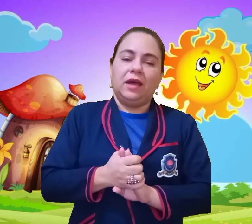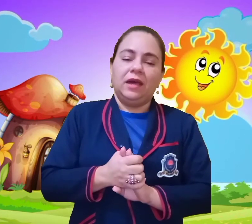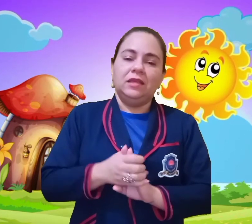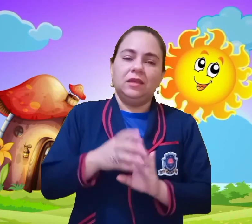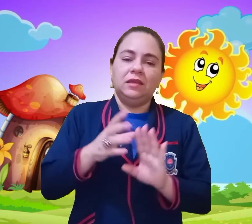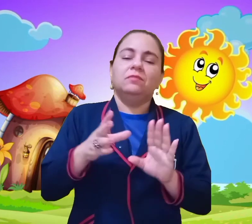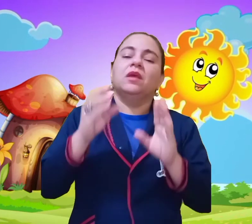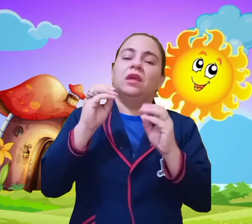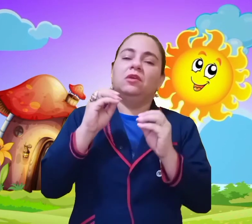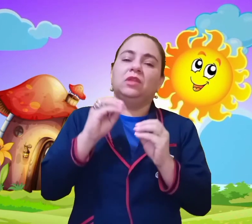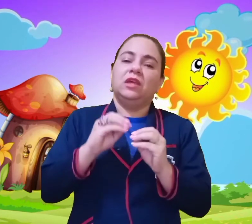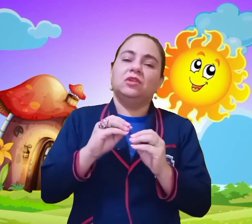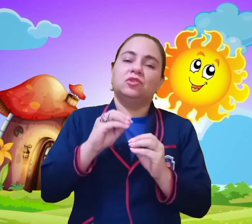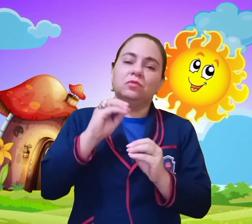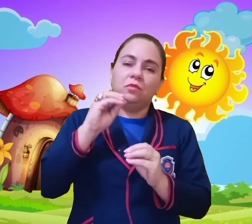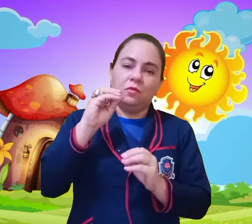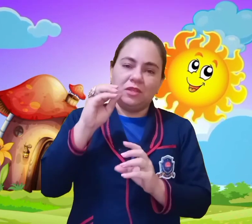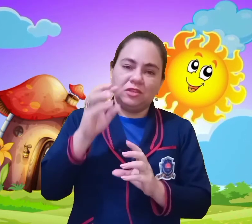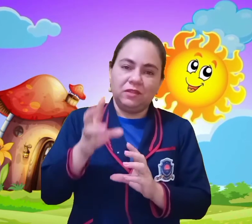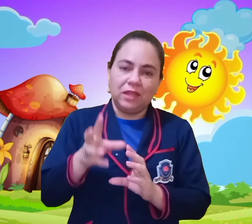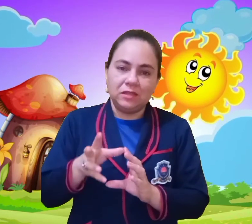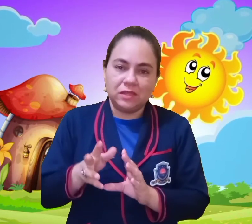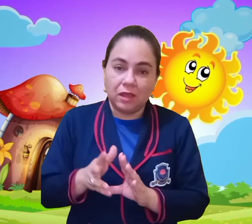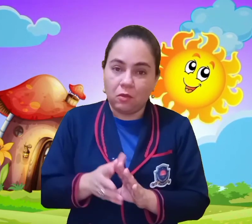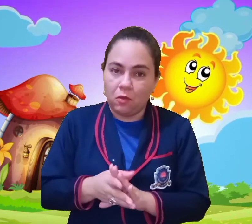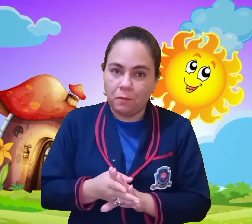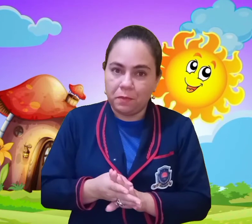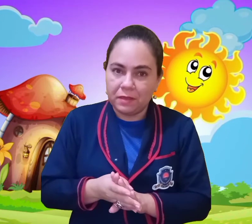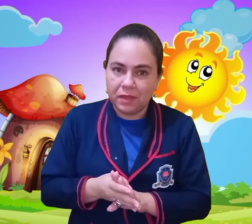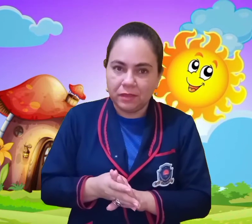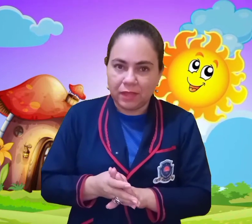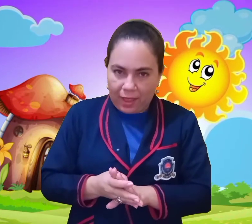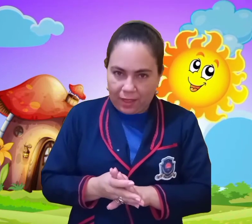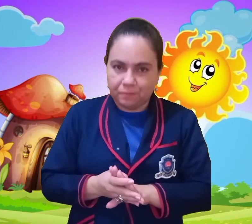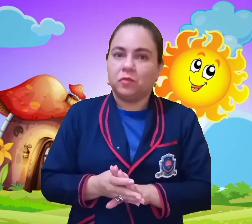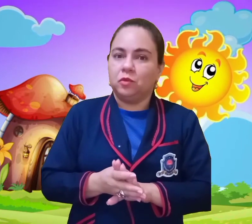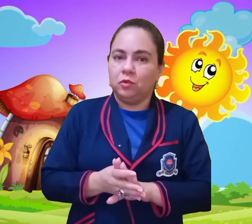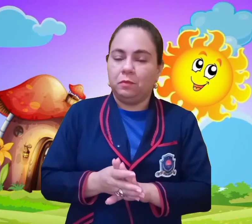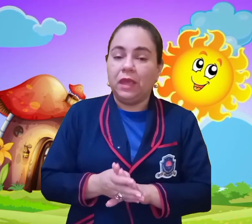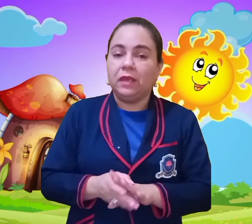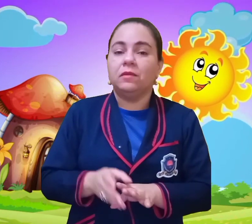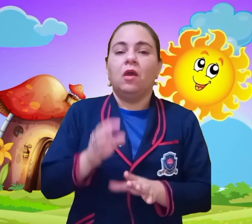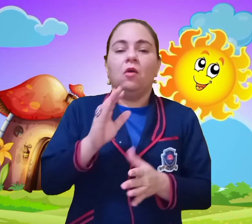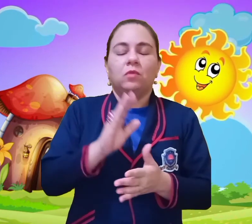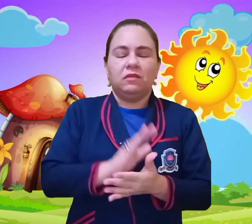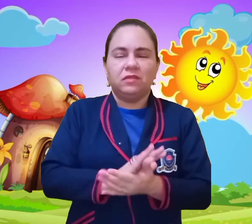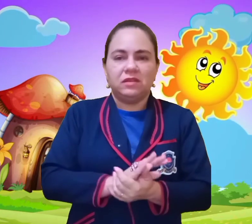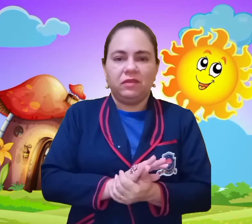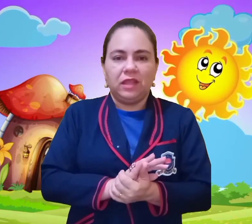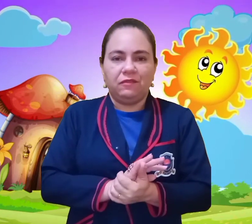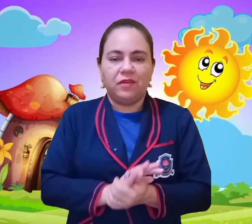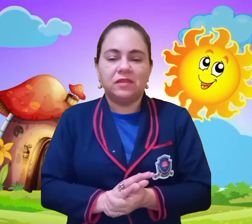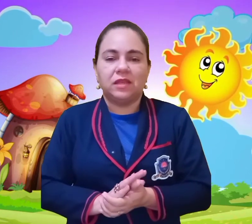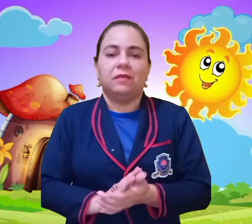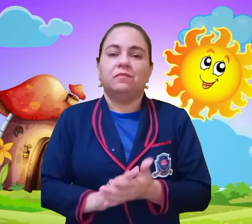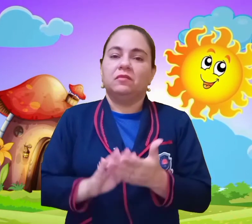está gravando, explicando para vocês as questões nos slides, né?